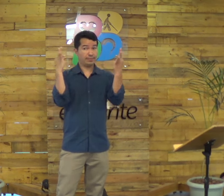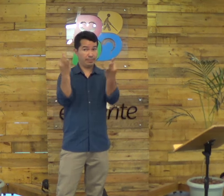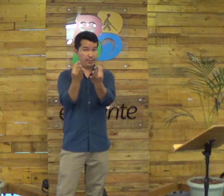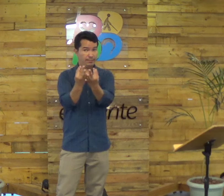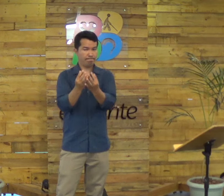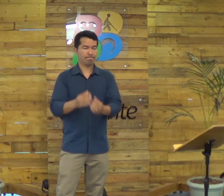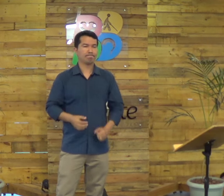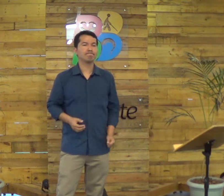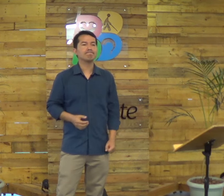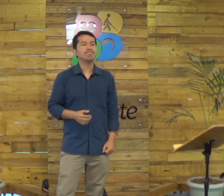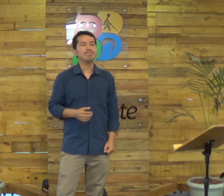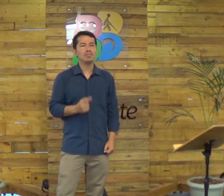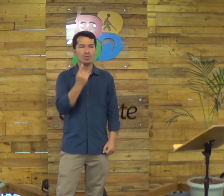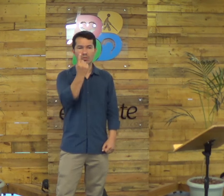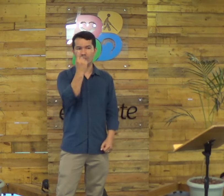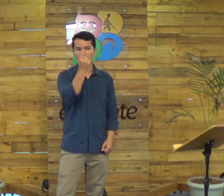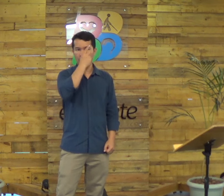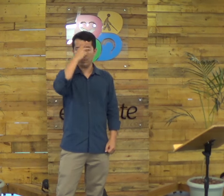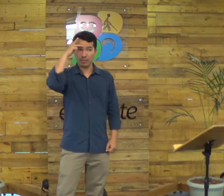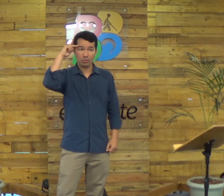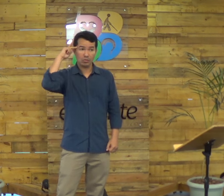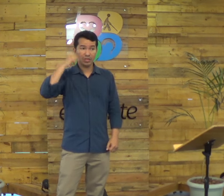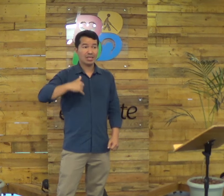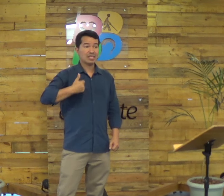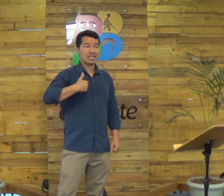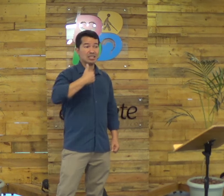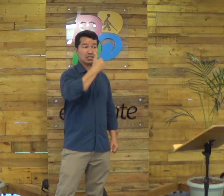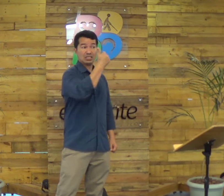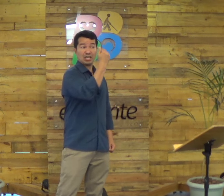Na minha família, é, a experiência era próxima, né?